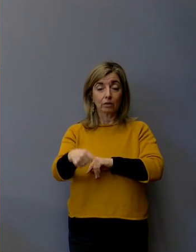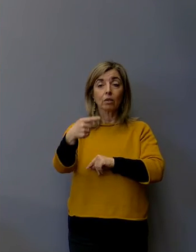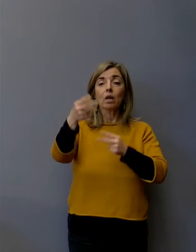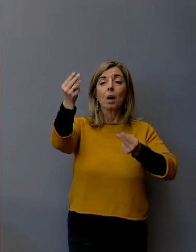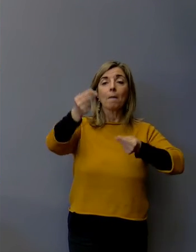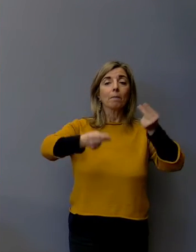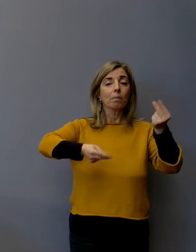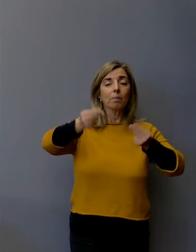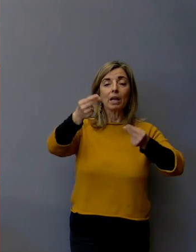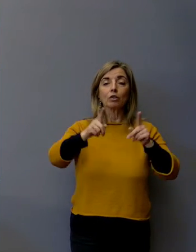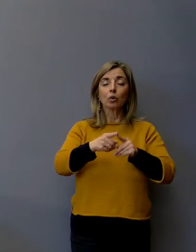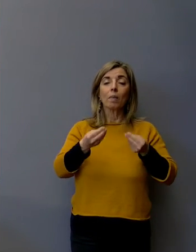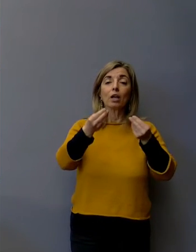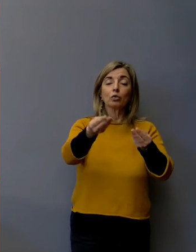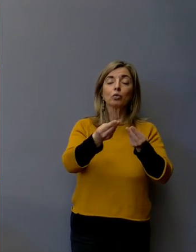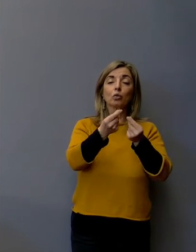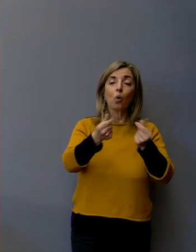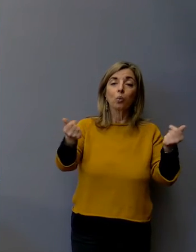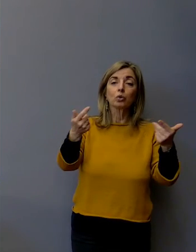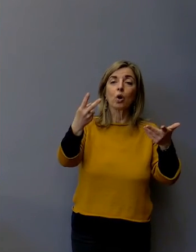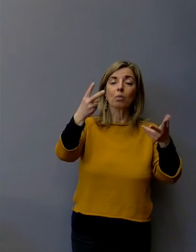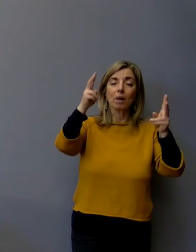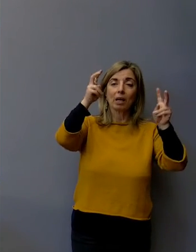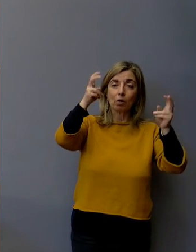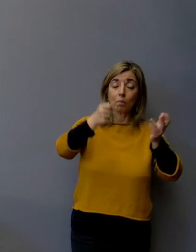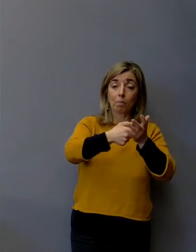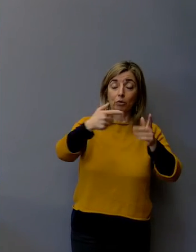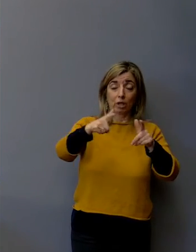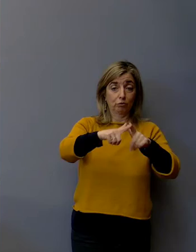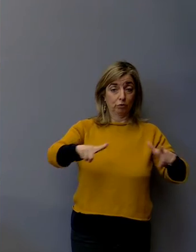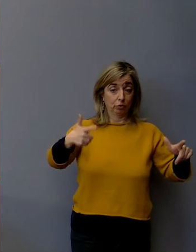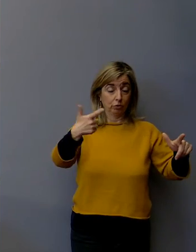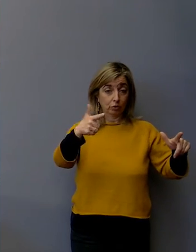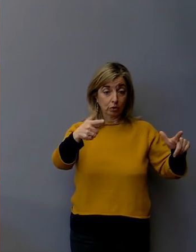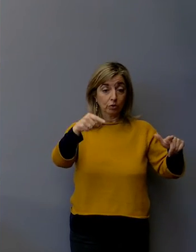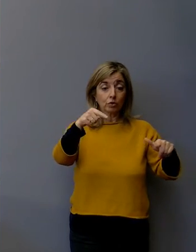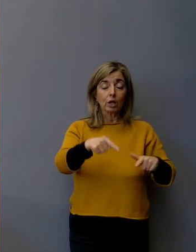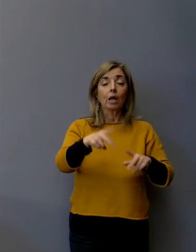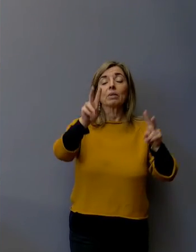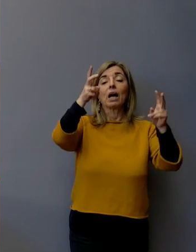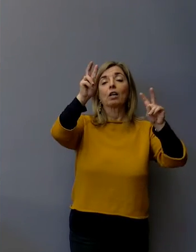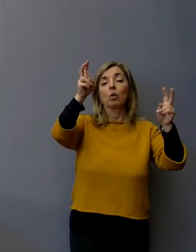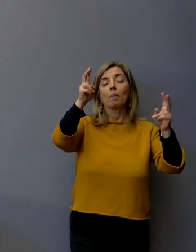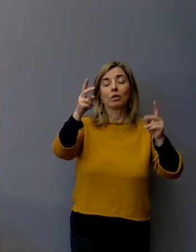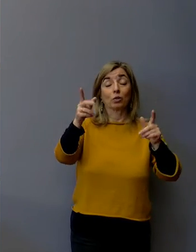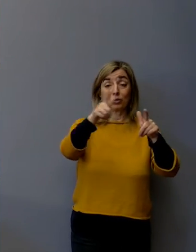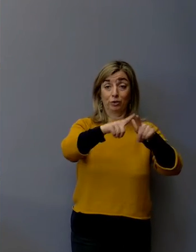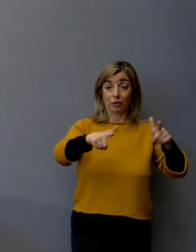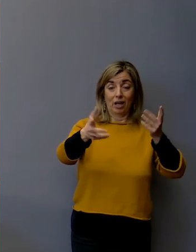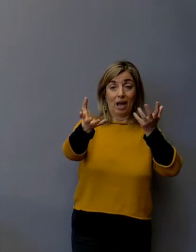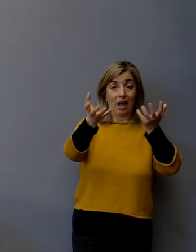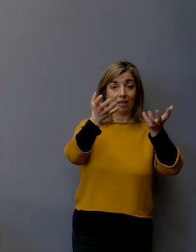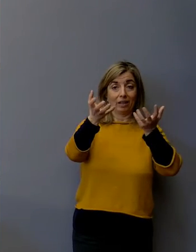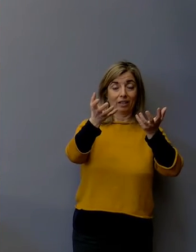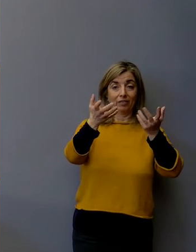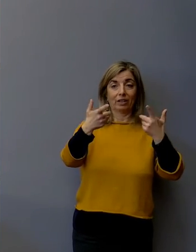le manutenzioni il ciclo dei rifiuti il sistema dei trasporti il tema della tratti vita della nostra città sotto il profilo dell'arrivo di imprese e